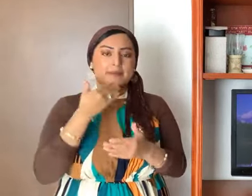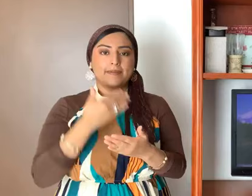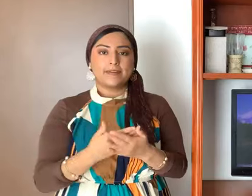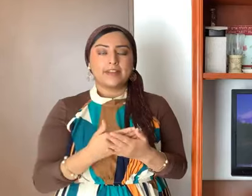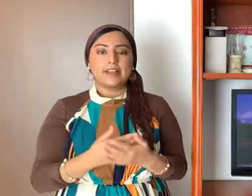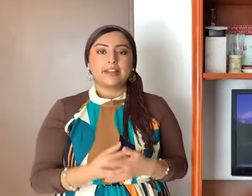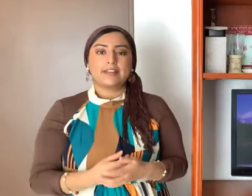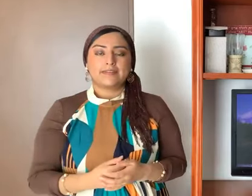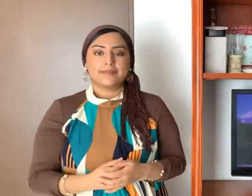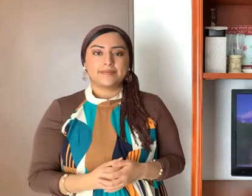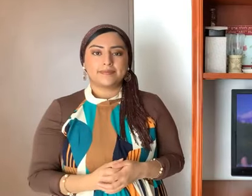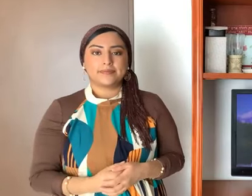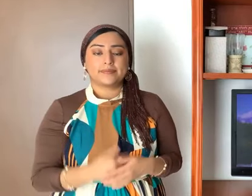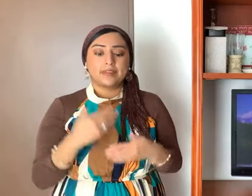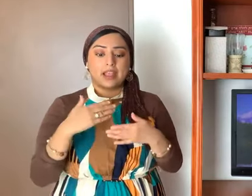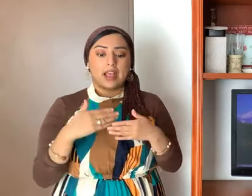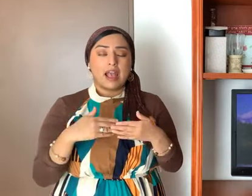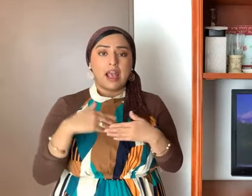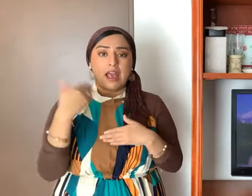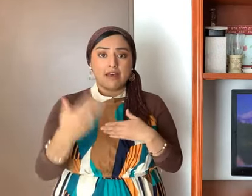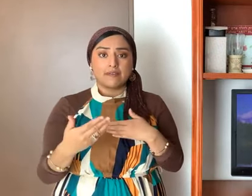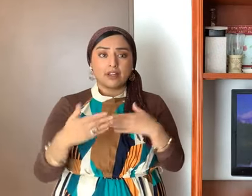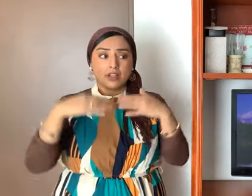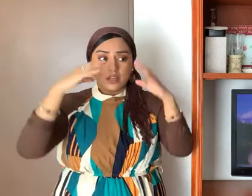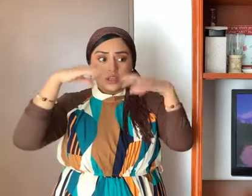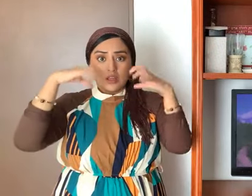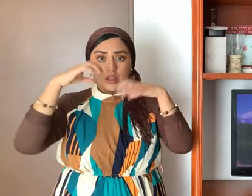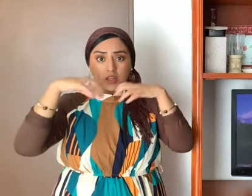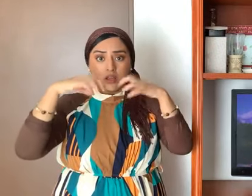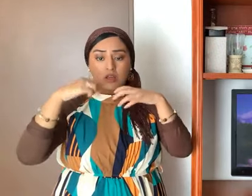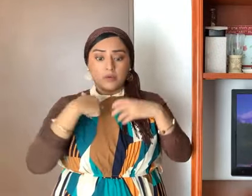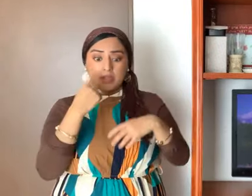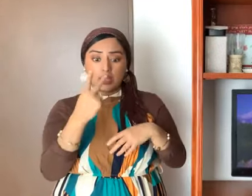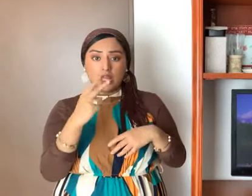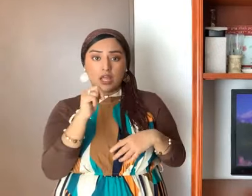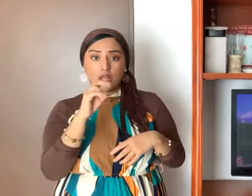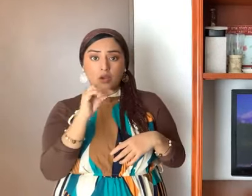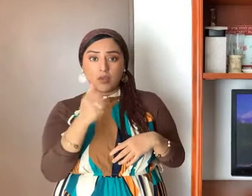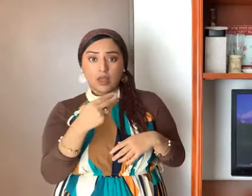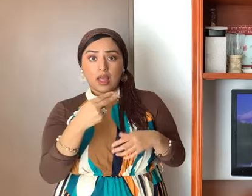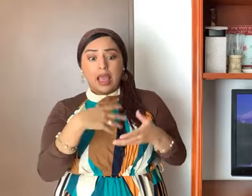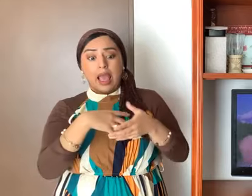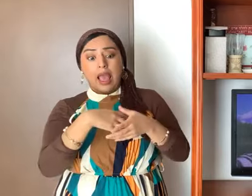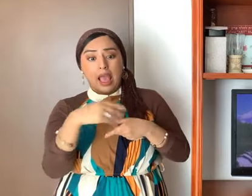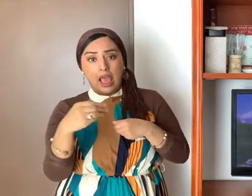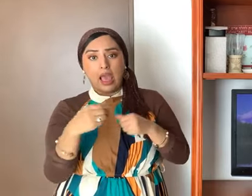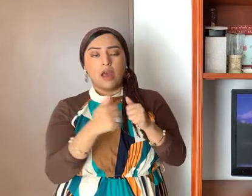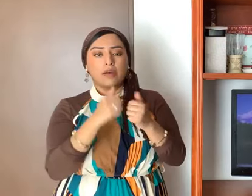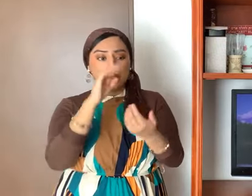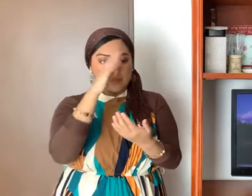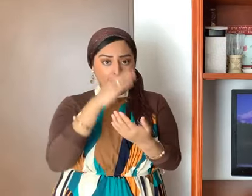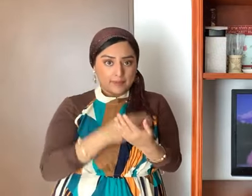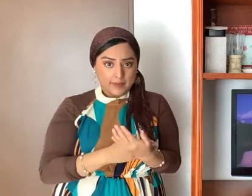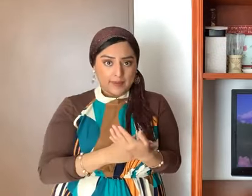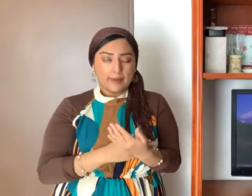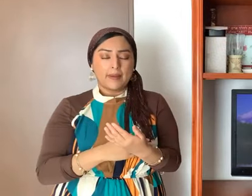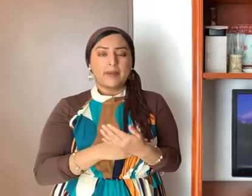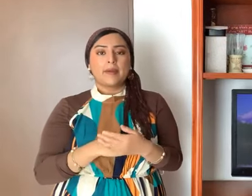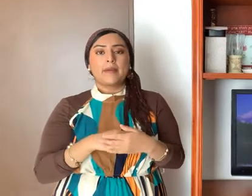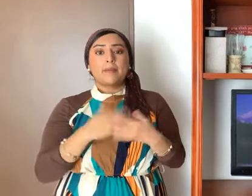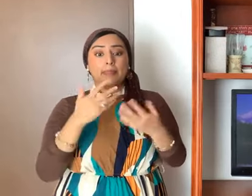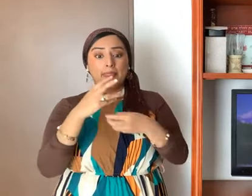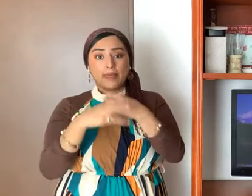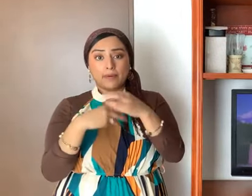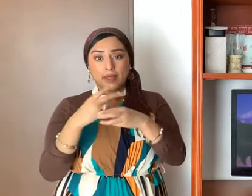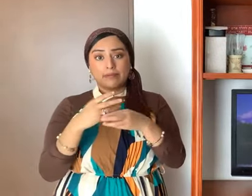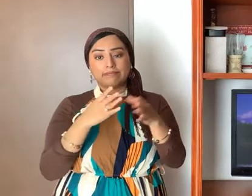Aleluya. Bueno, después del diluvio nosotros vimos que Noé salió con sus hijos, Sem, Cam y Jafet, y después la humanidad